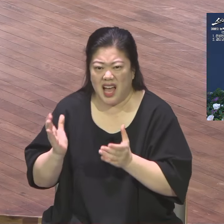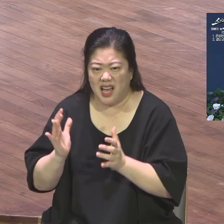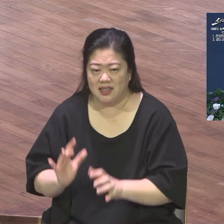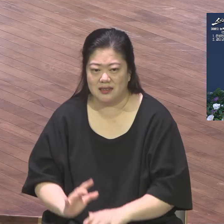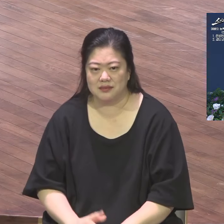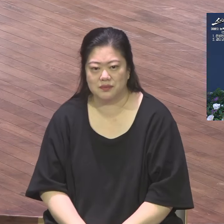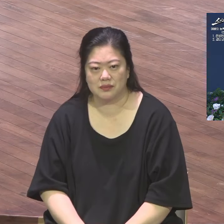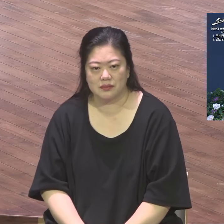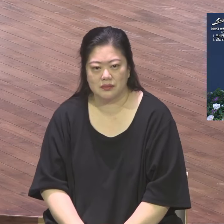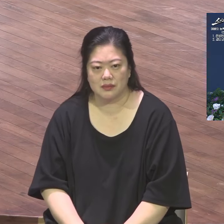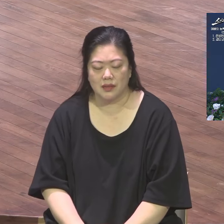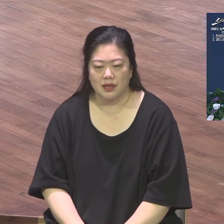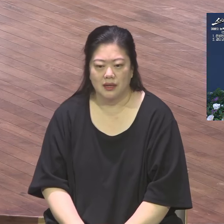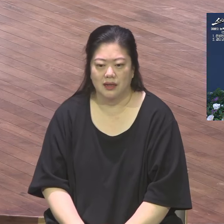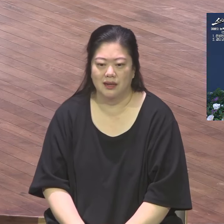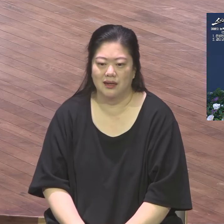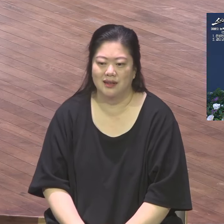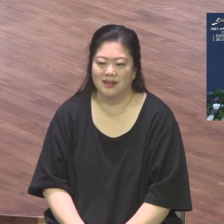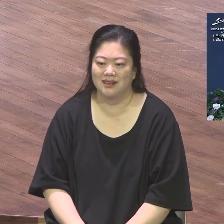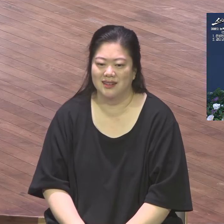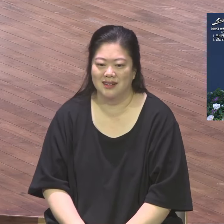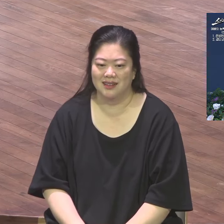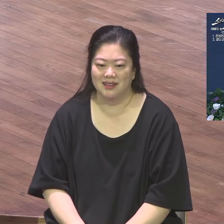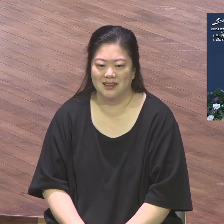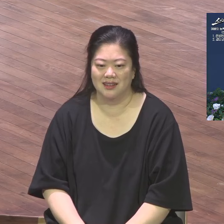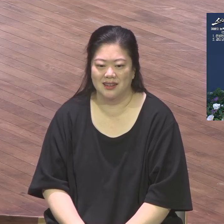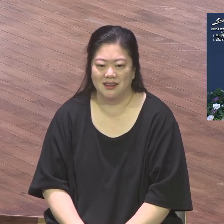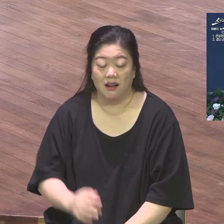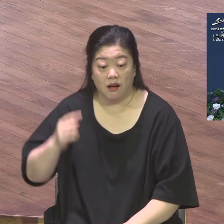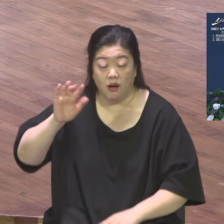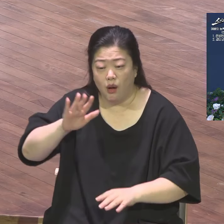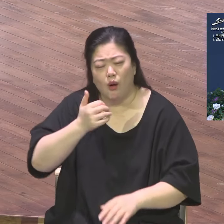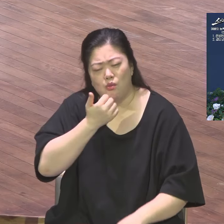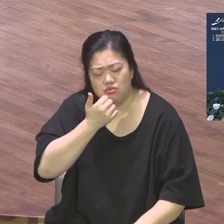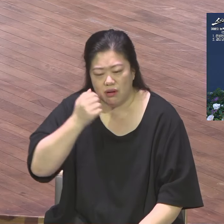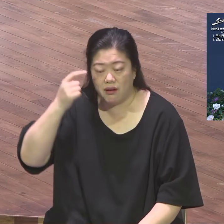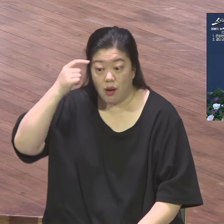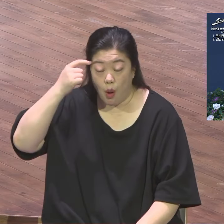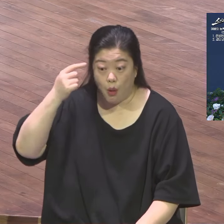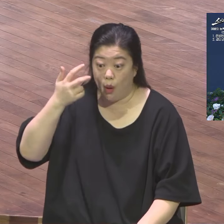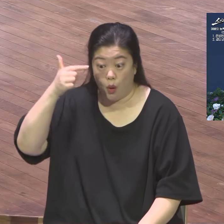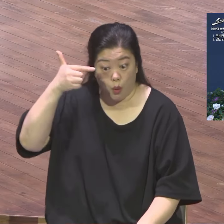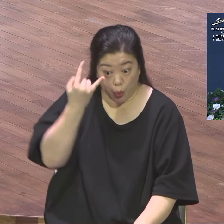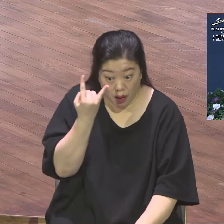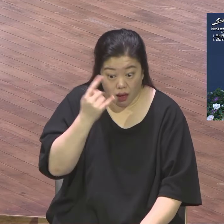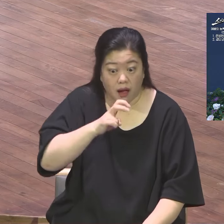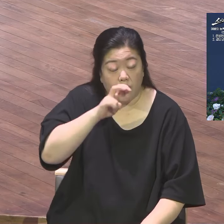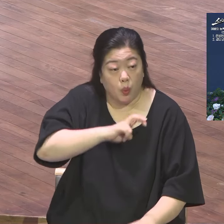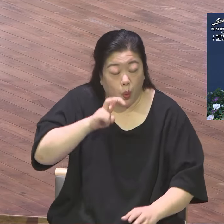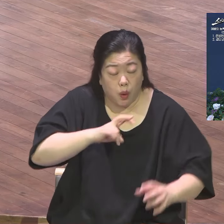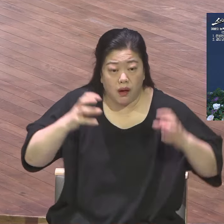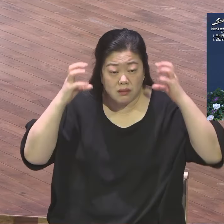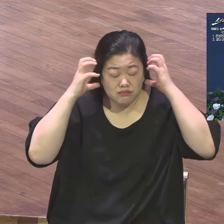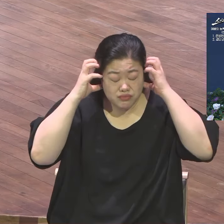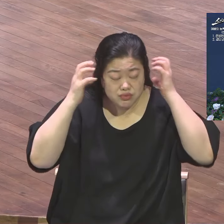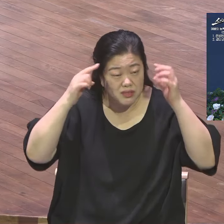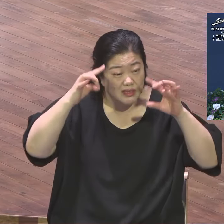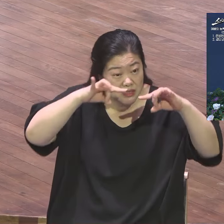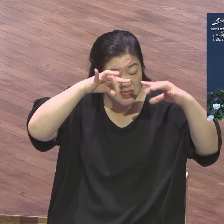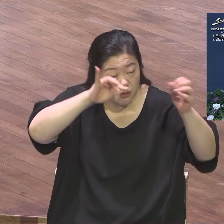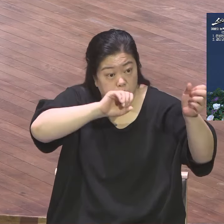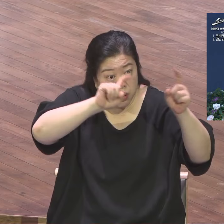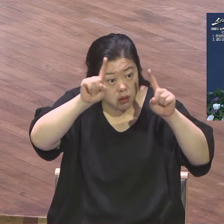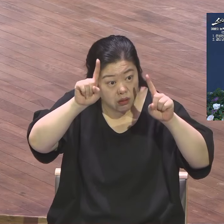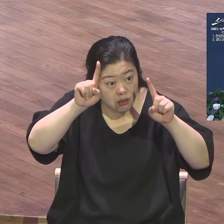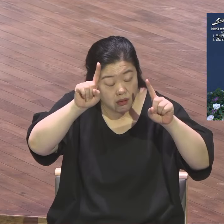그러니까 이 뇌도 신앙도 건강도 좋아지고 공부도 잘하게